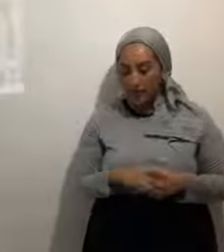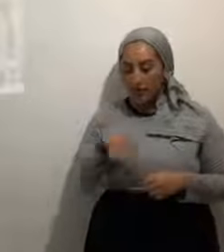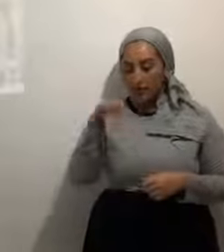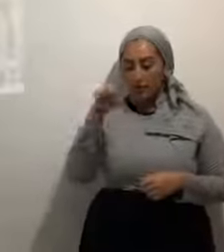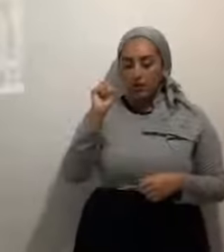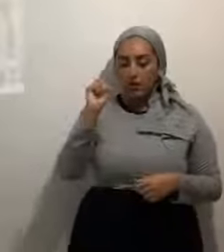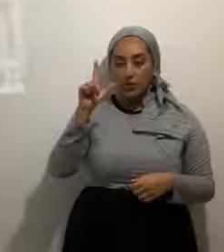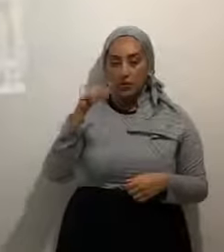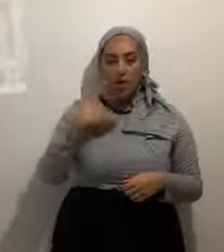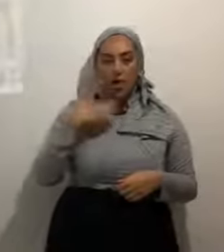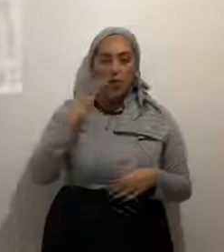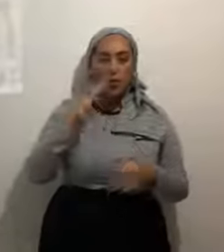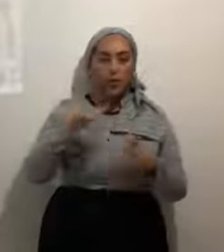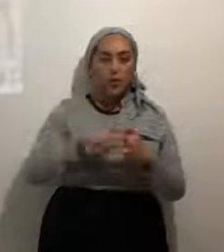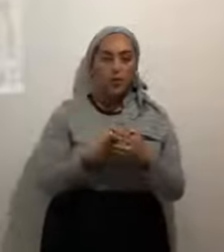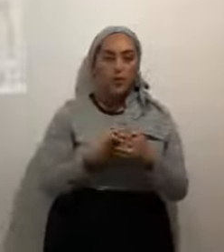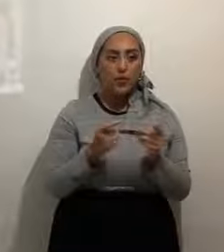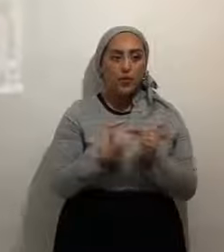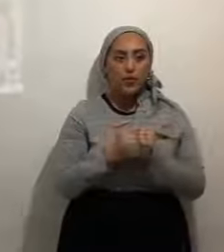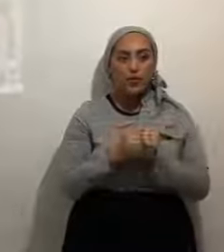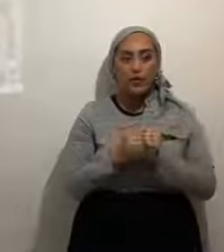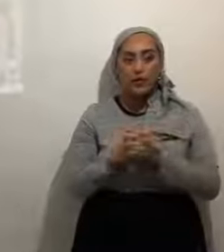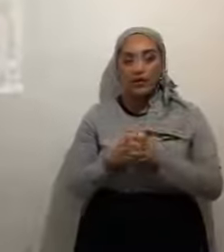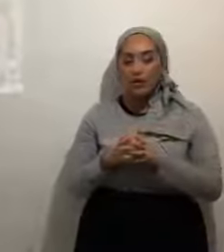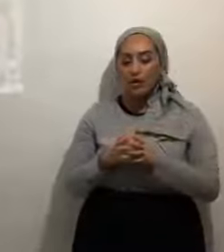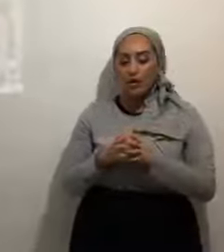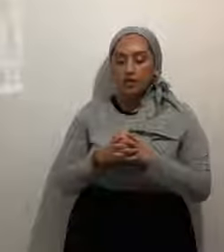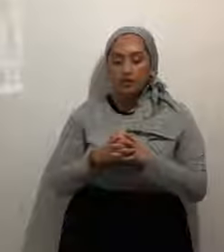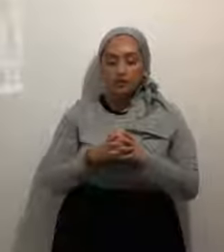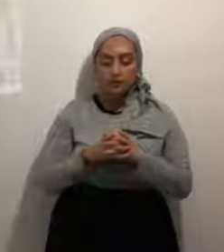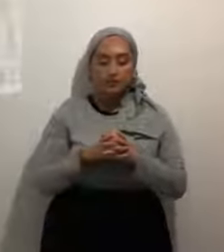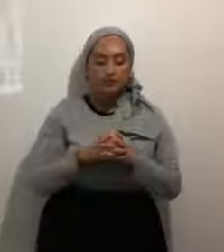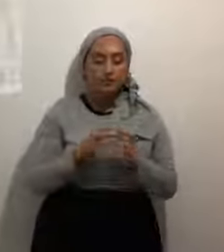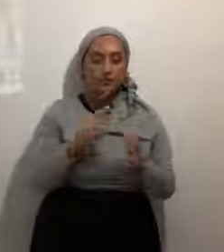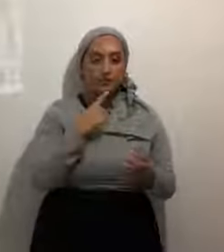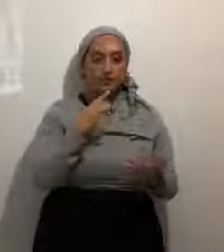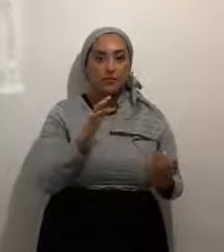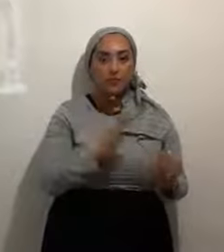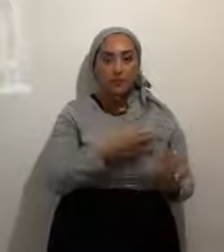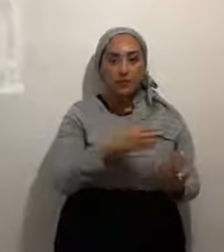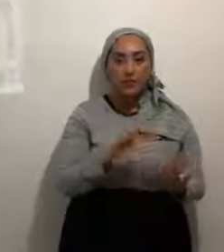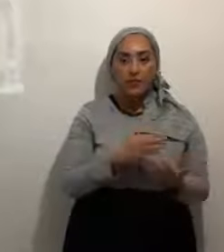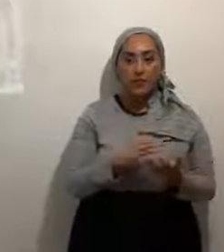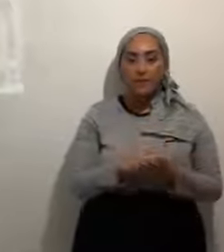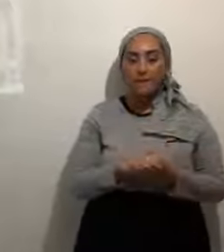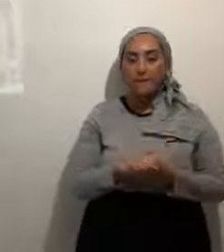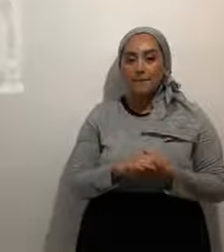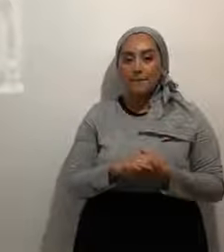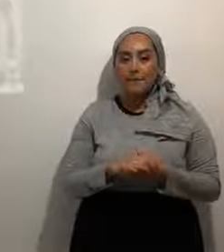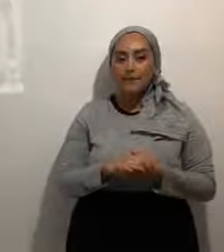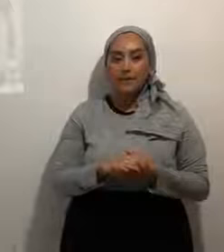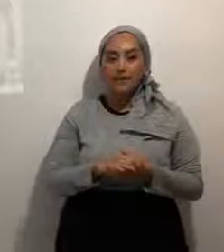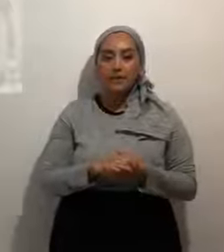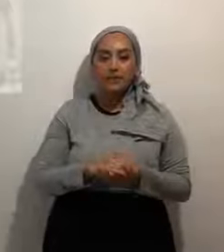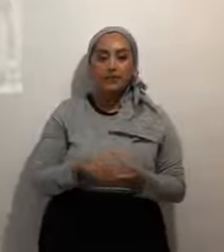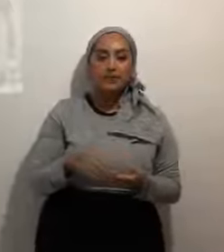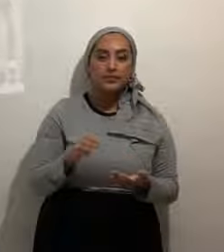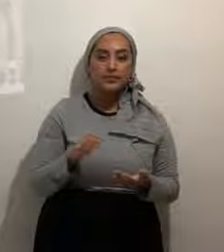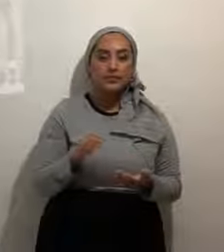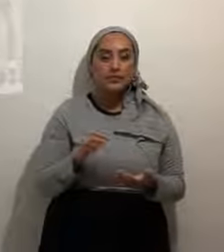121, voy a empezar desde, dice, por ejemplo, Shir Shama Alot, o sea, es un cántico, es una